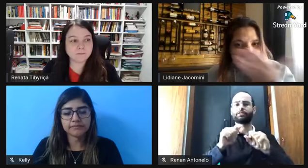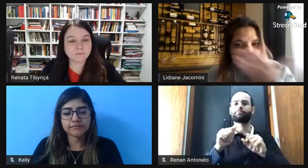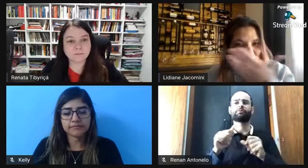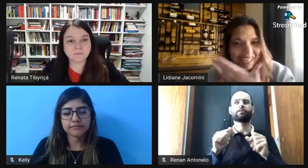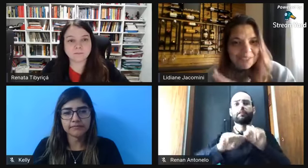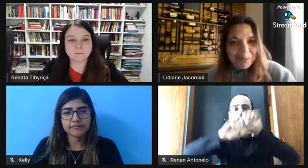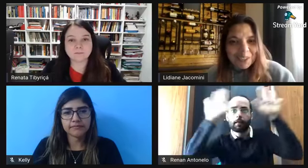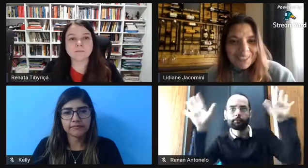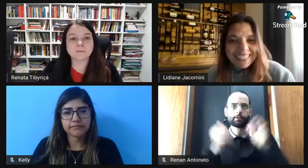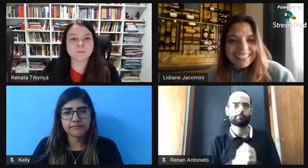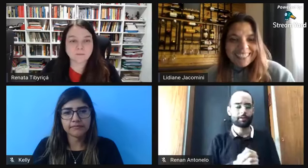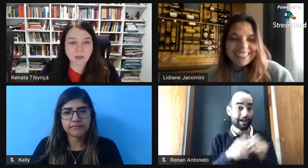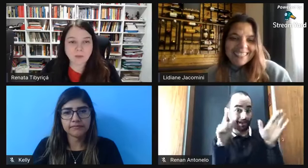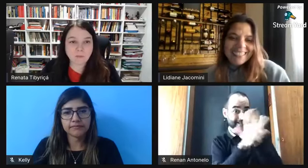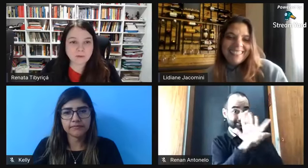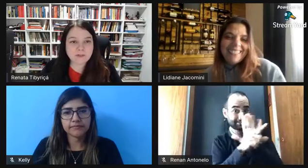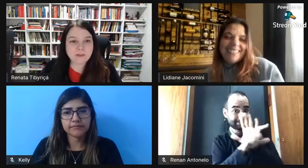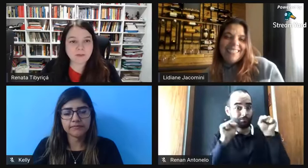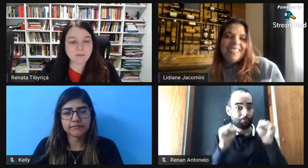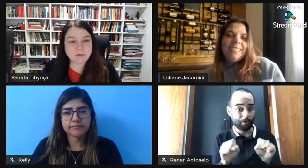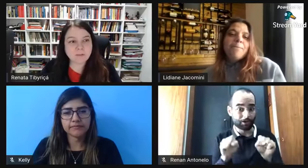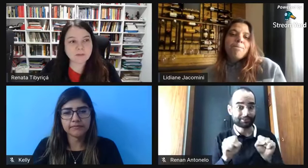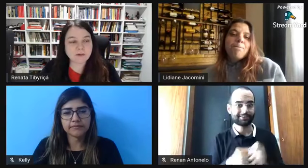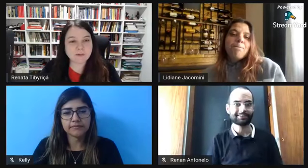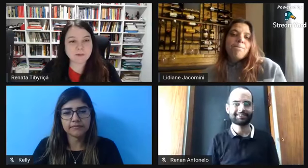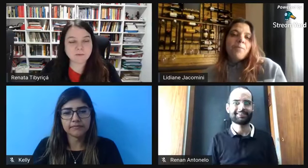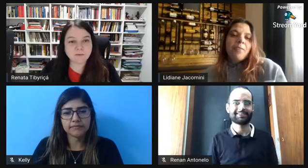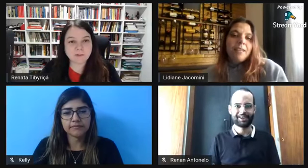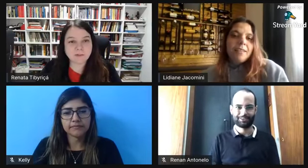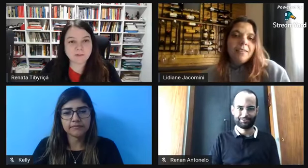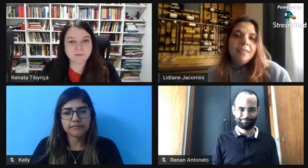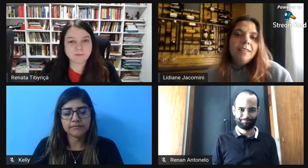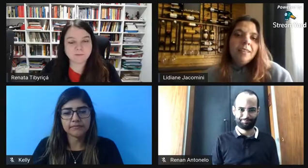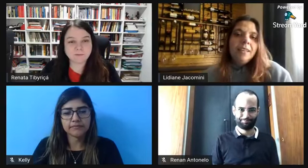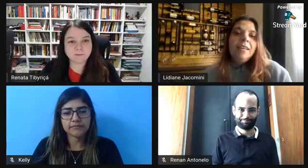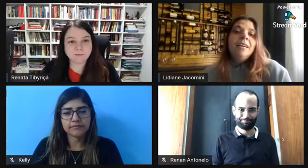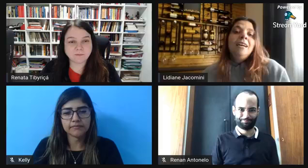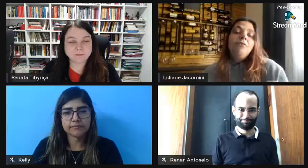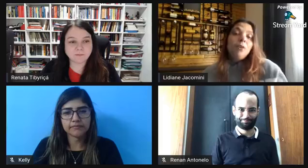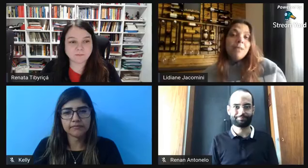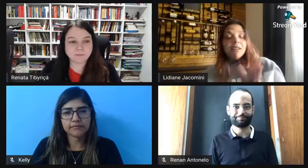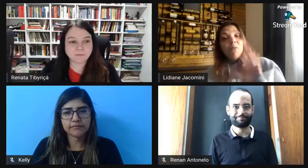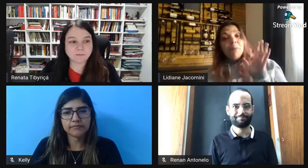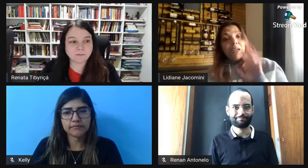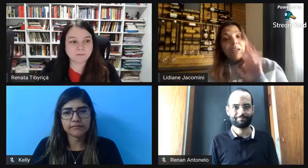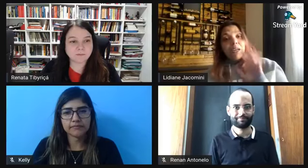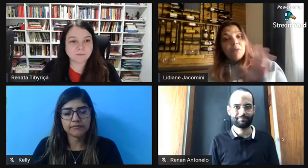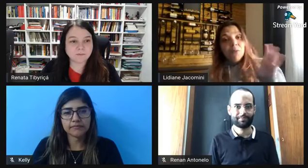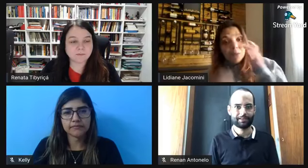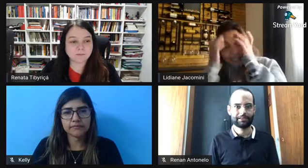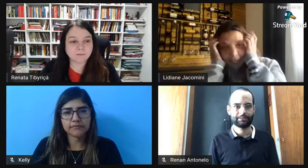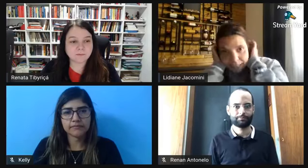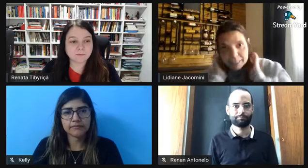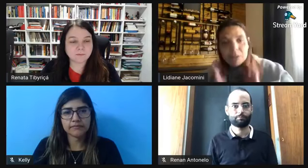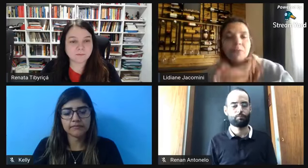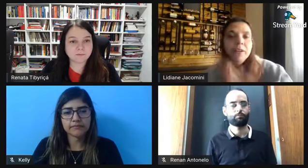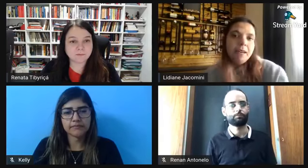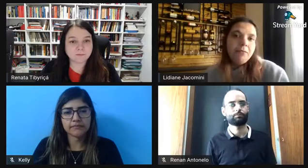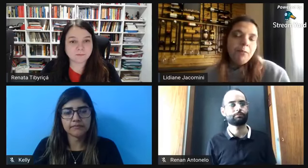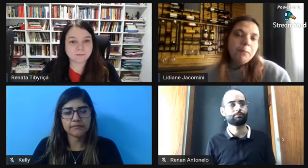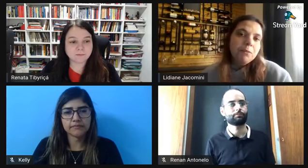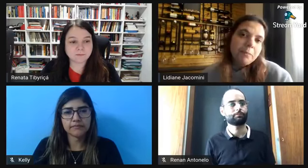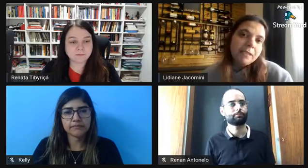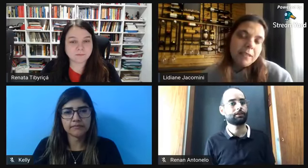Doutora, posso começar com as perguntas? Pode sim, pode começar com as perguntas. Vou começar com uma pergunta que não